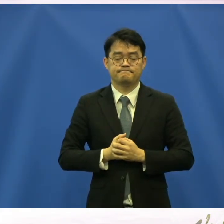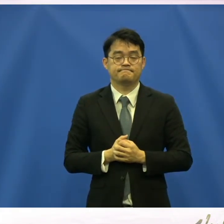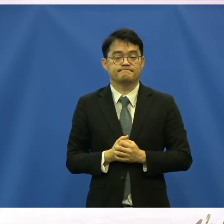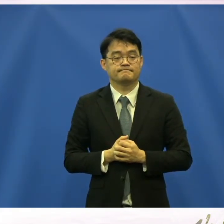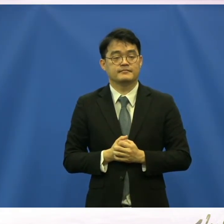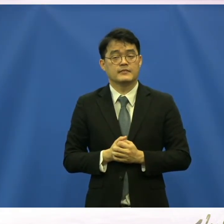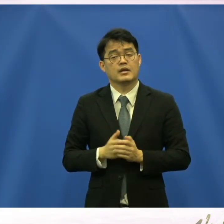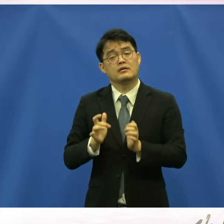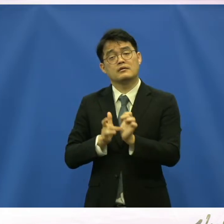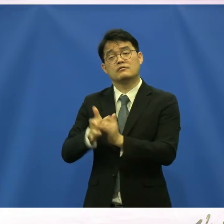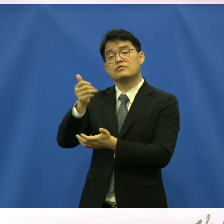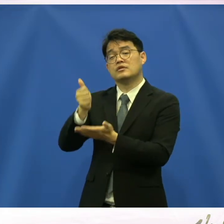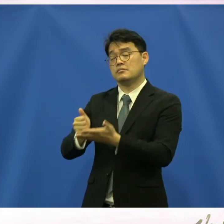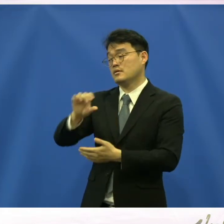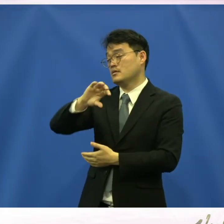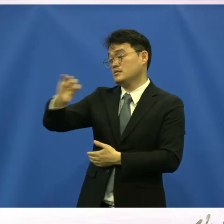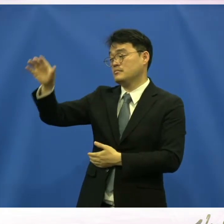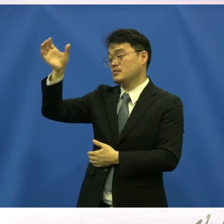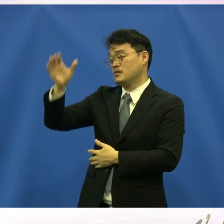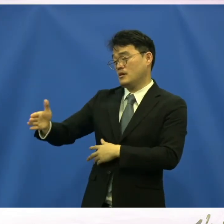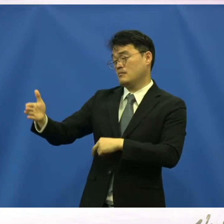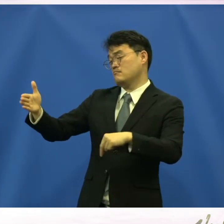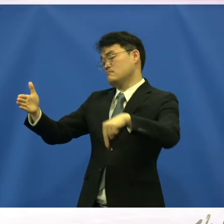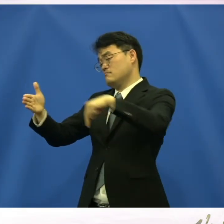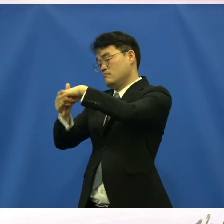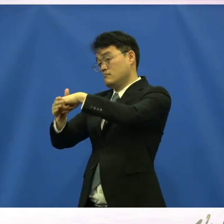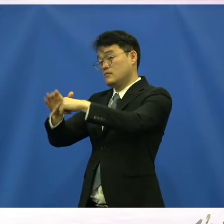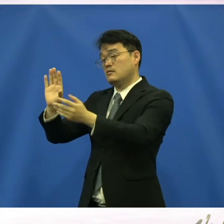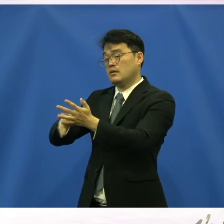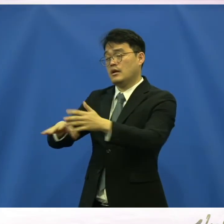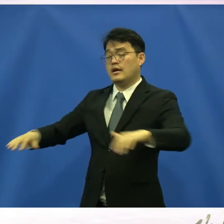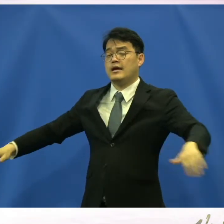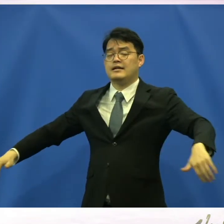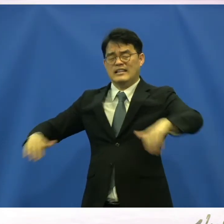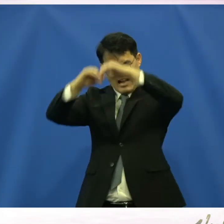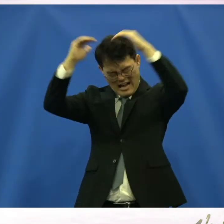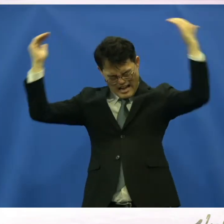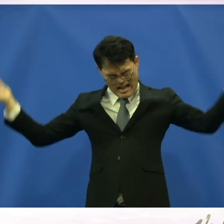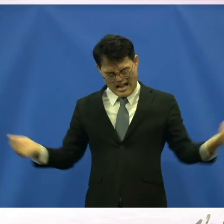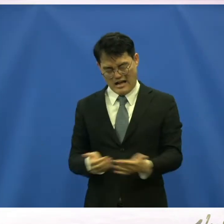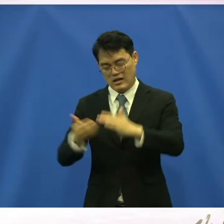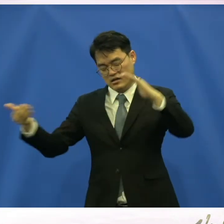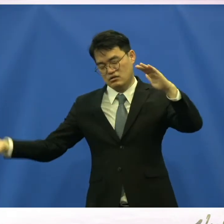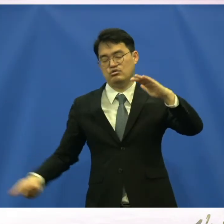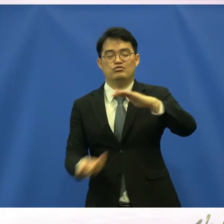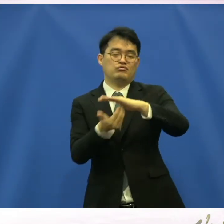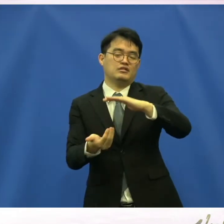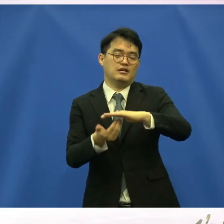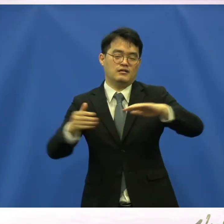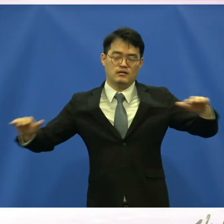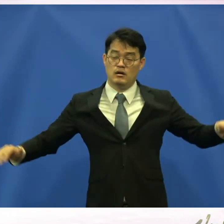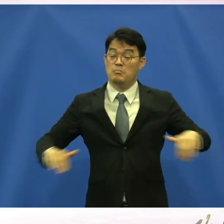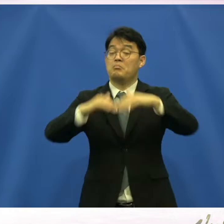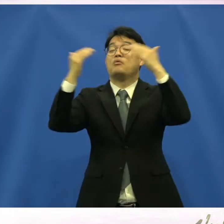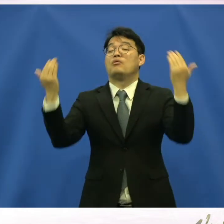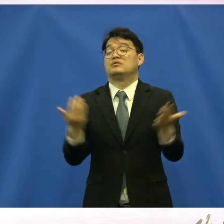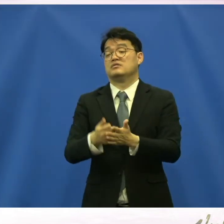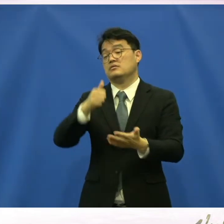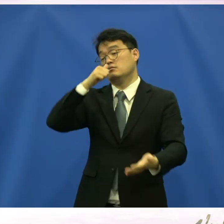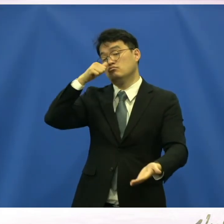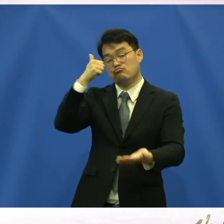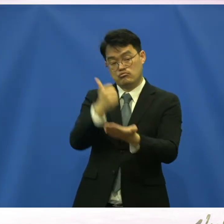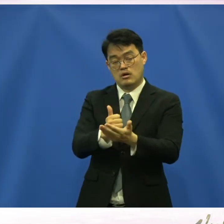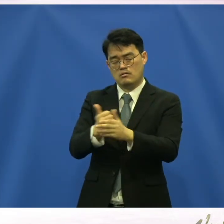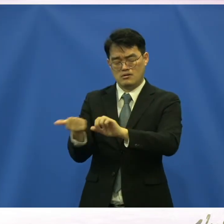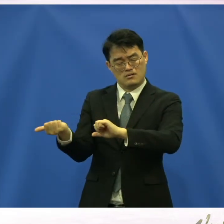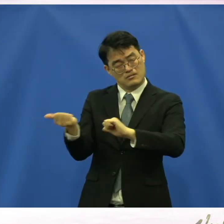그리스도가 십자가에 죽으시는 순간 모든 죄와 사망과 사단의 결박으로 우리를 자유케 하십니다.